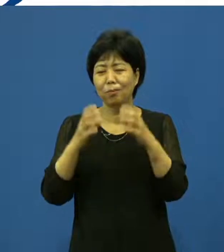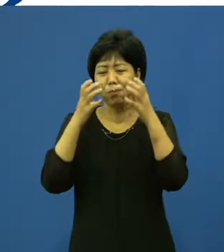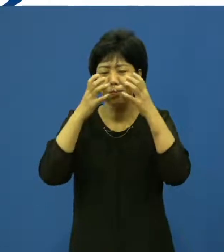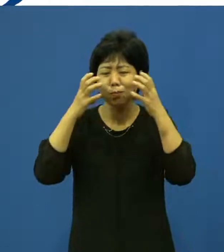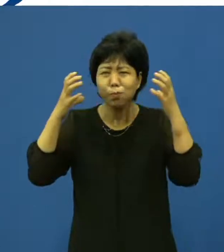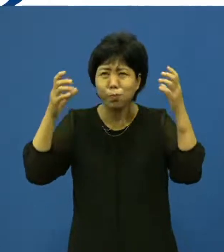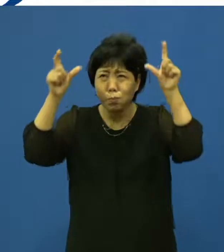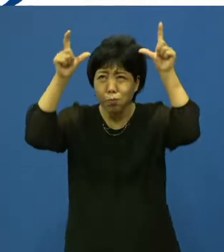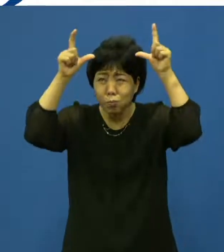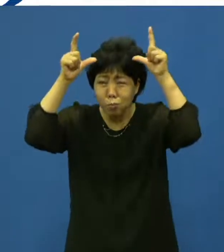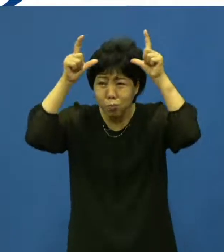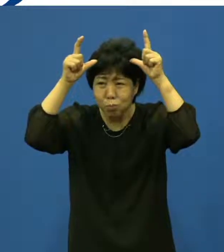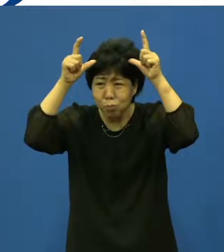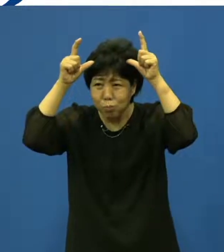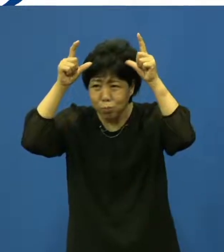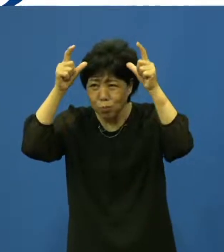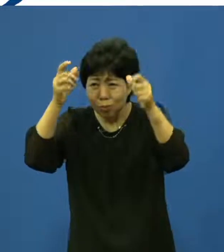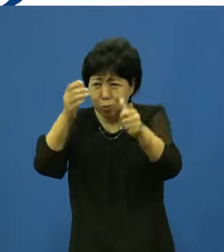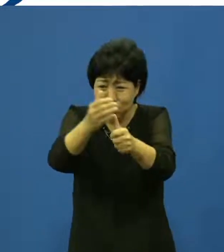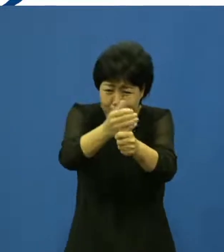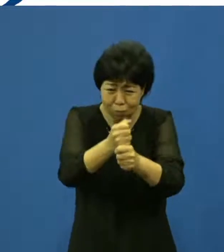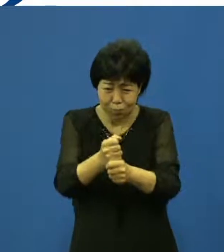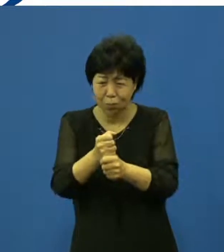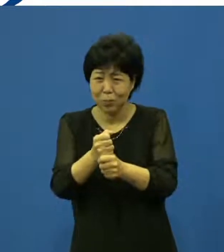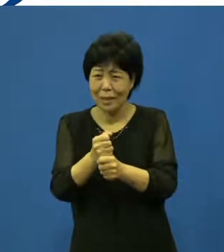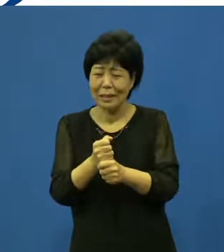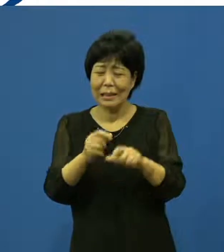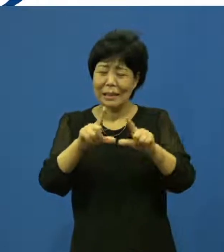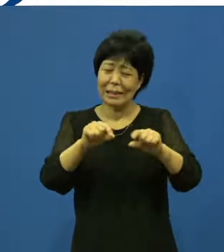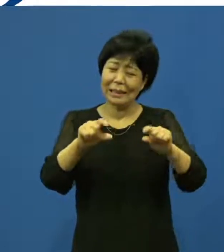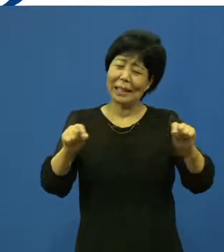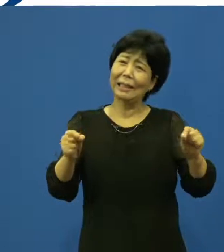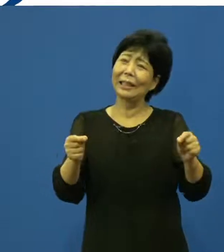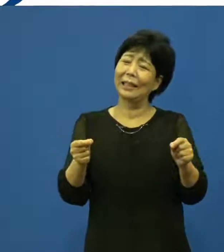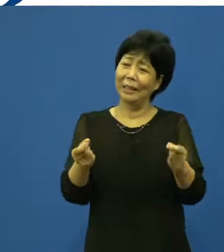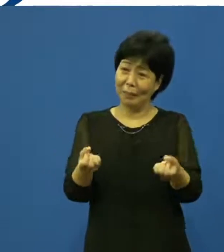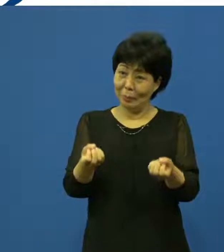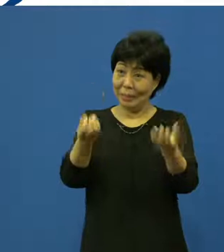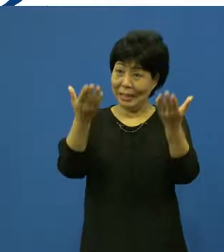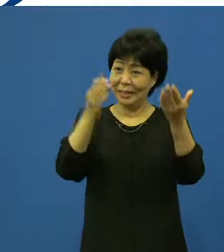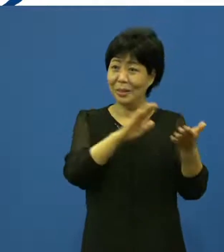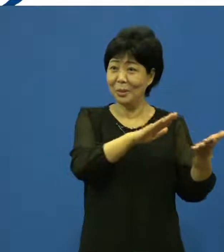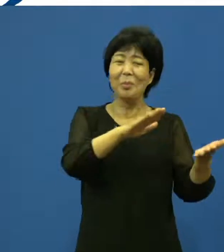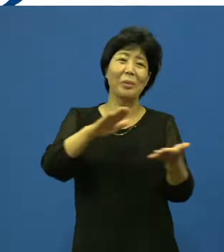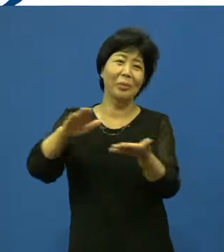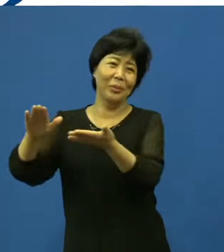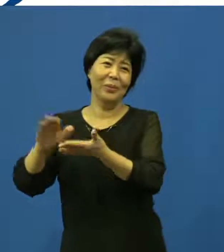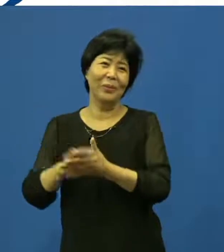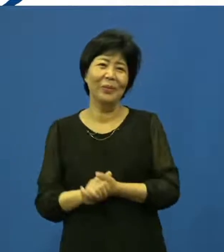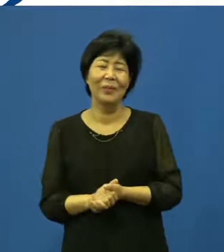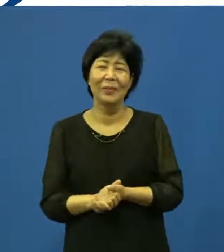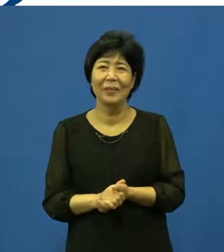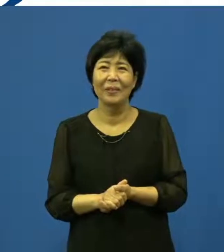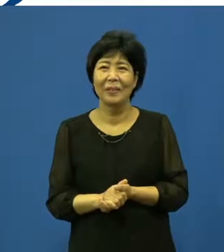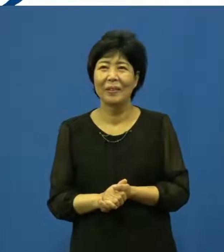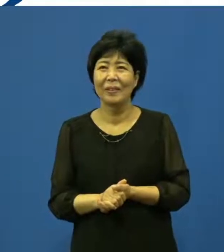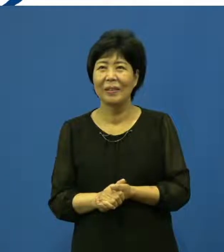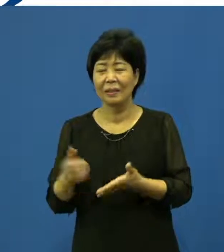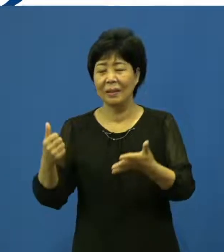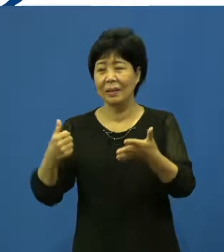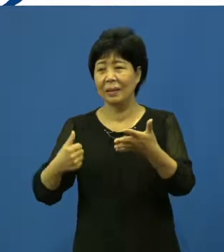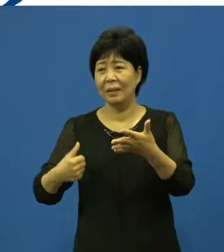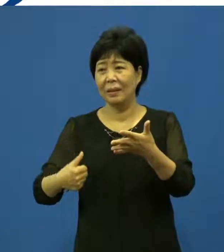잡고, 그래서 이 탕자에 비해서 가장 기분 나쁘게 반응한 게 큰아들과